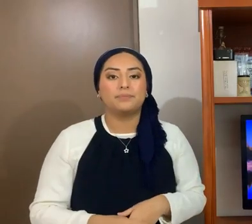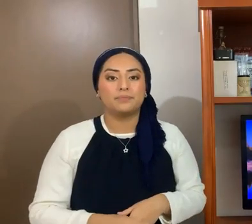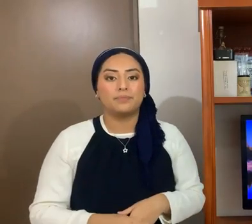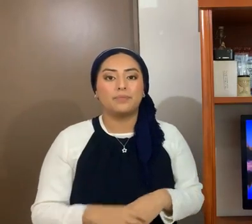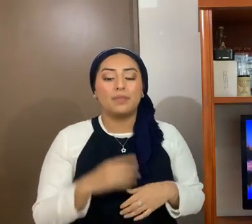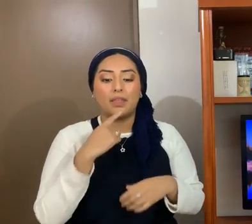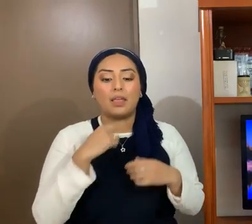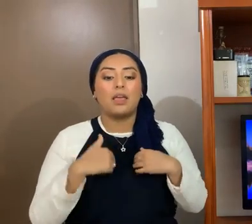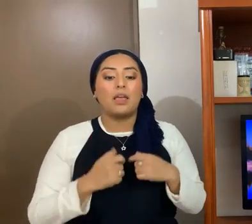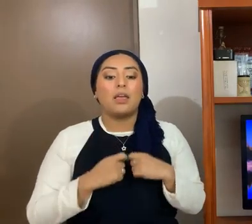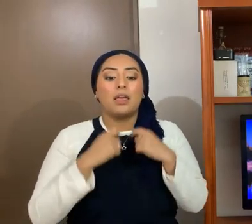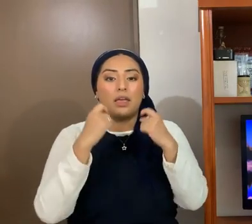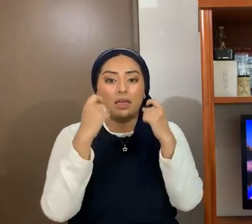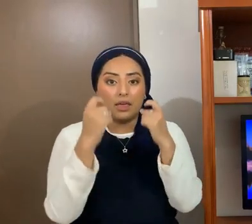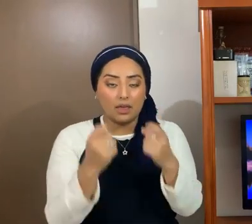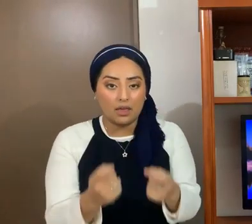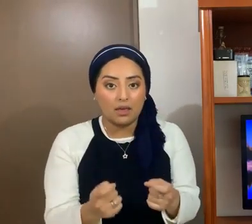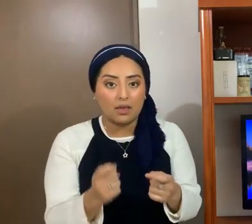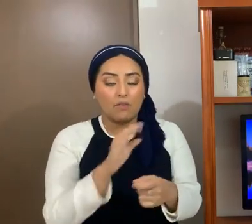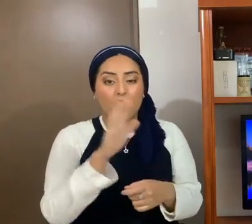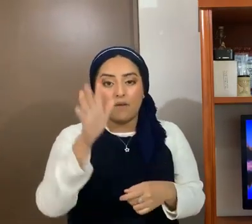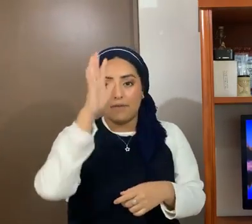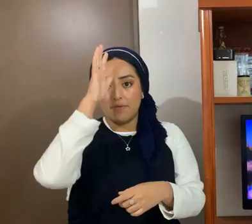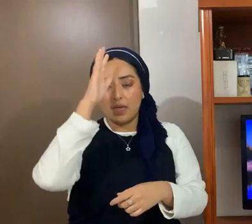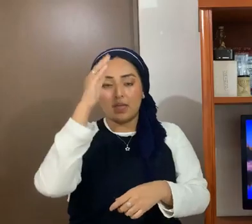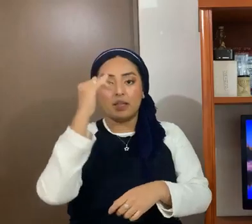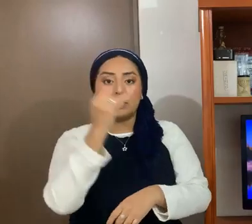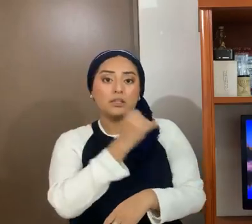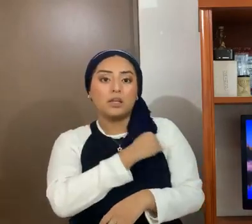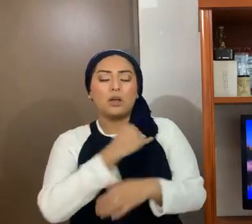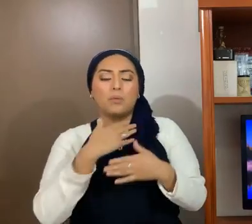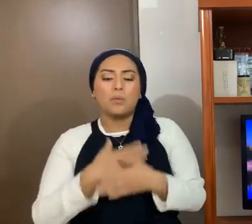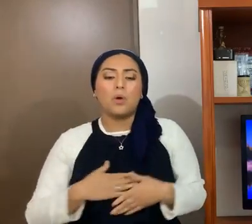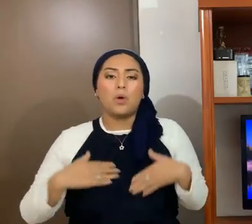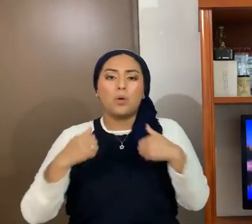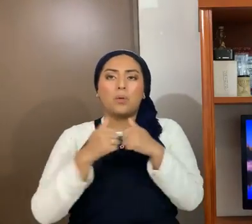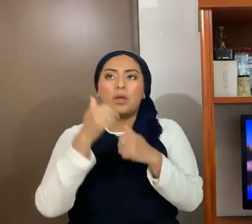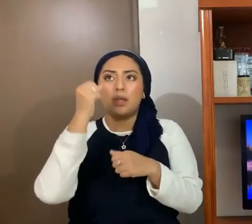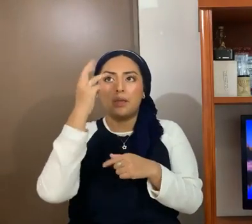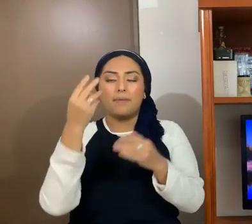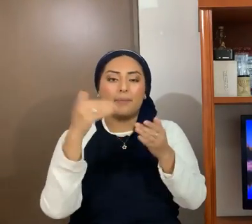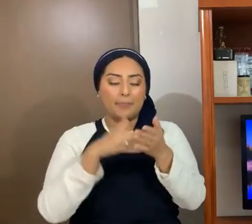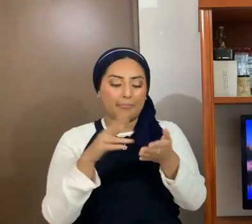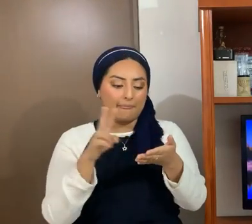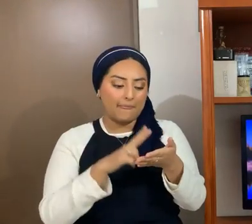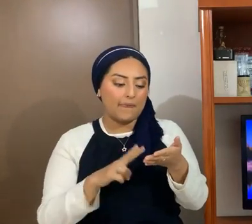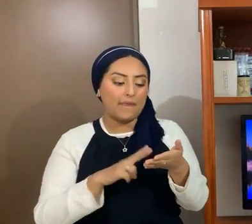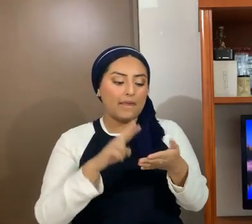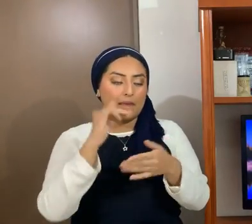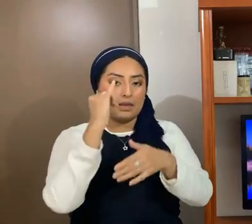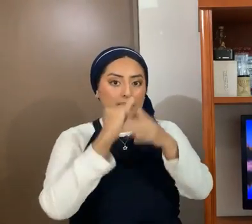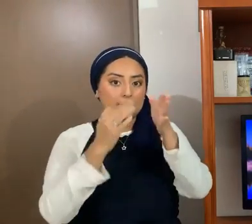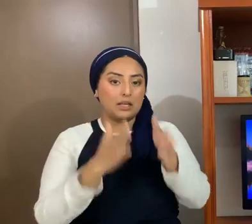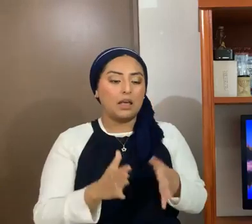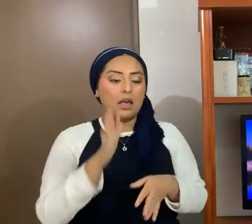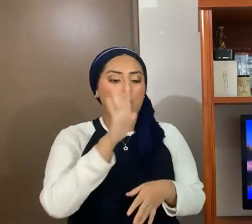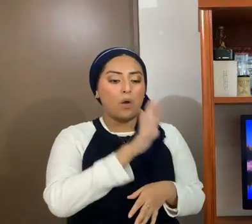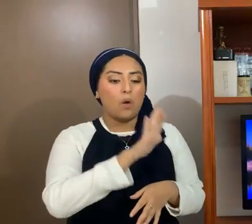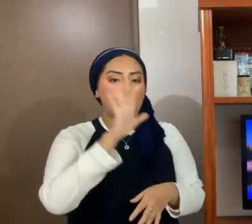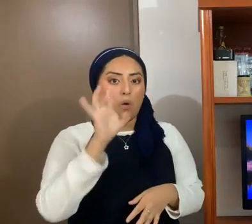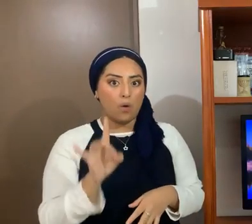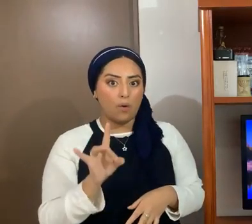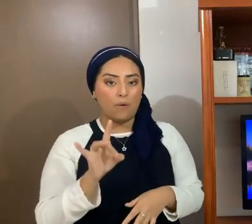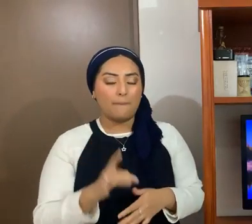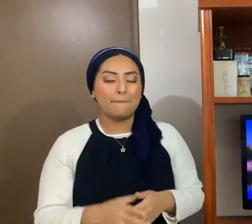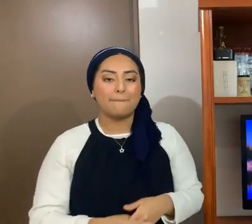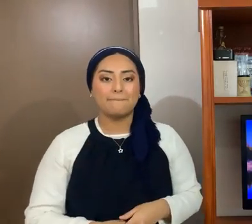te daré la heredad de tu padre Jacob y te deleitarás en Yahshua. Vamos a volverlo a ver. Isaías 58. Porque